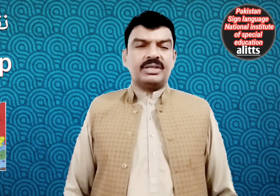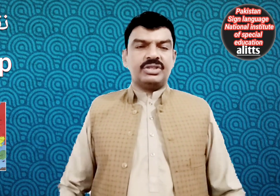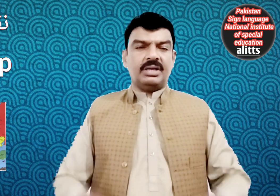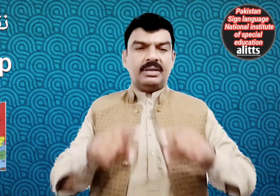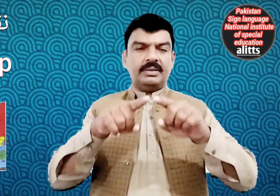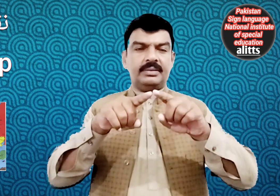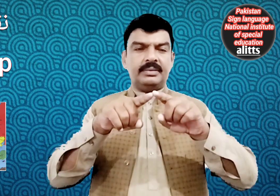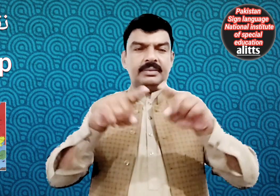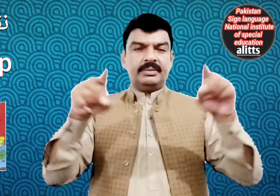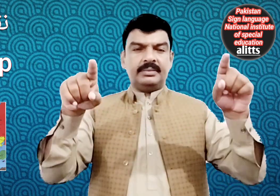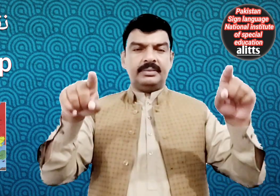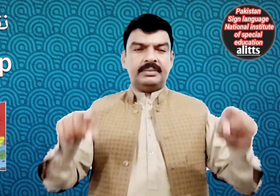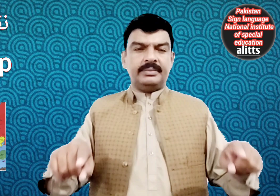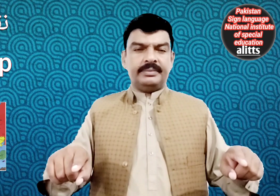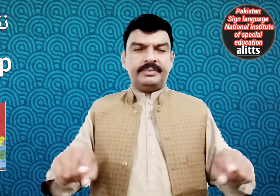नक्शा,